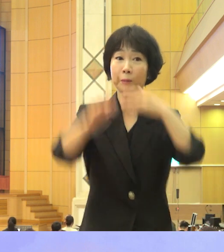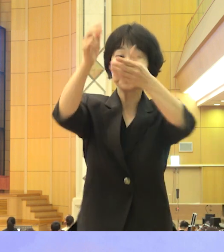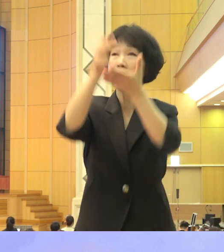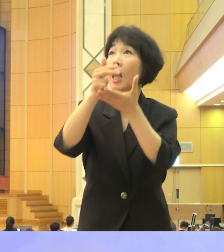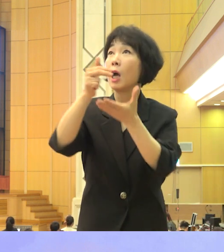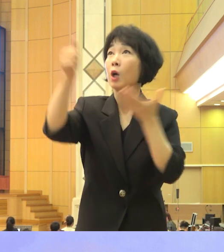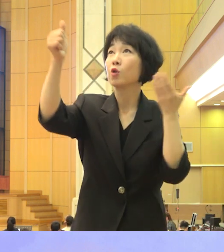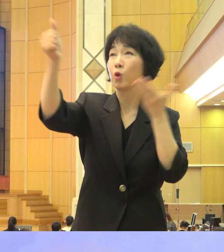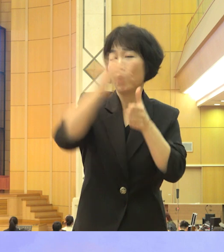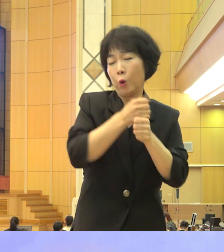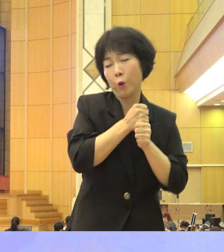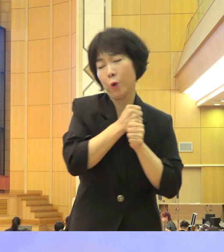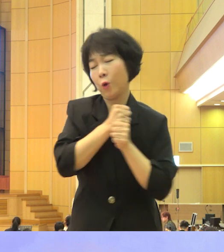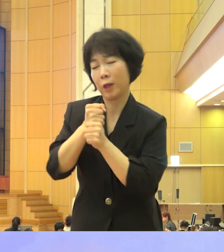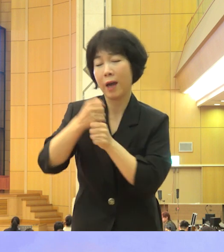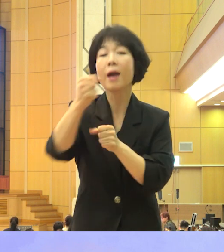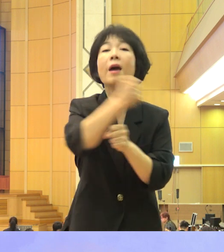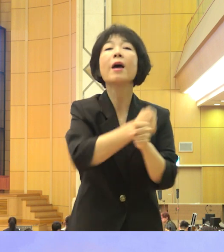지쳐도